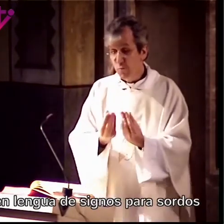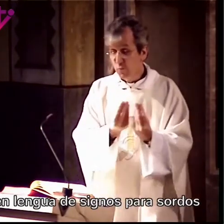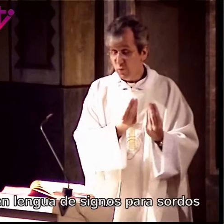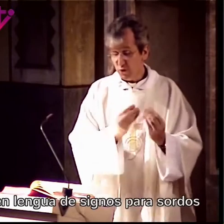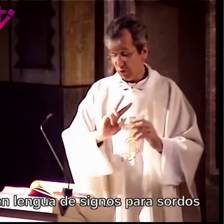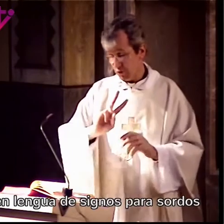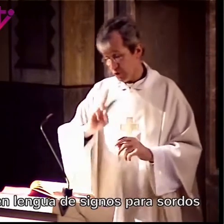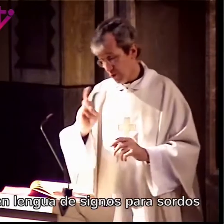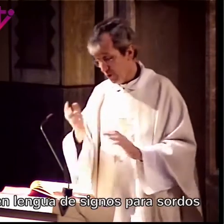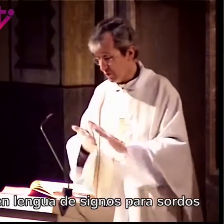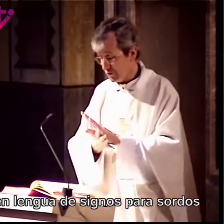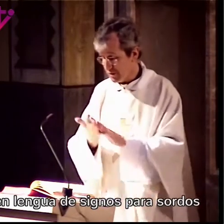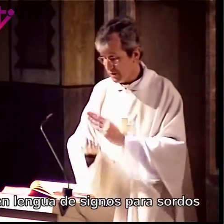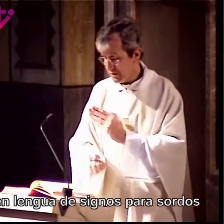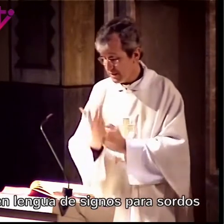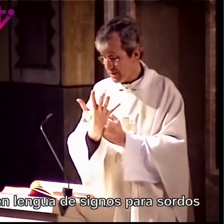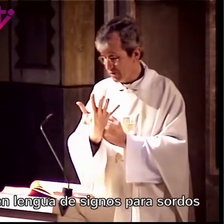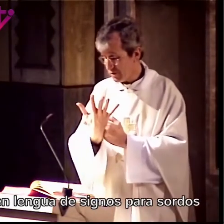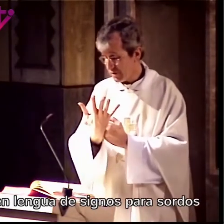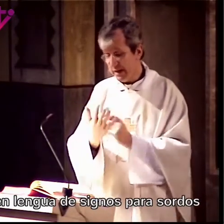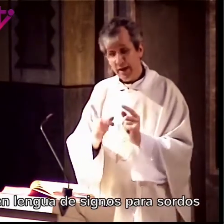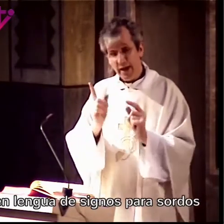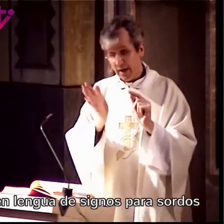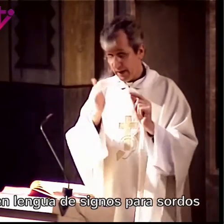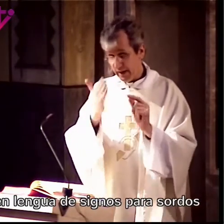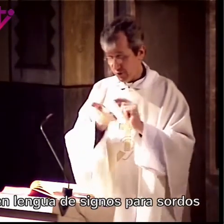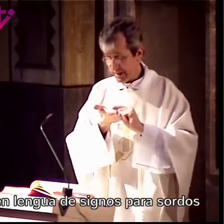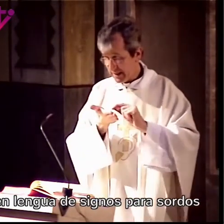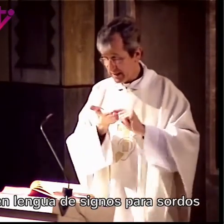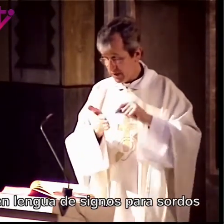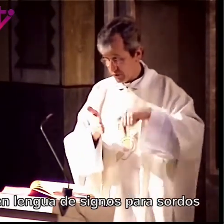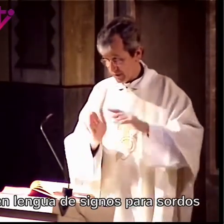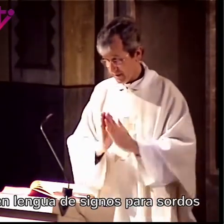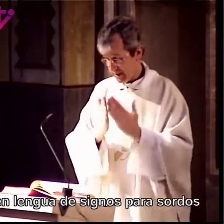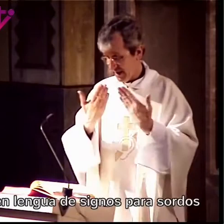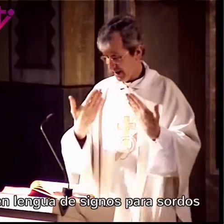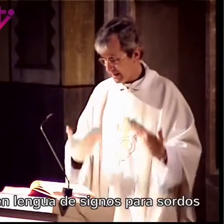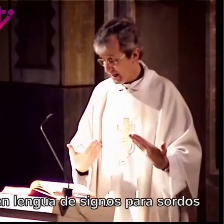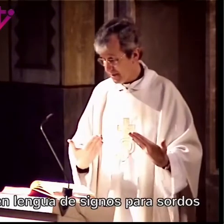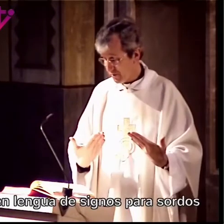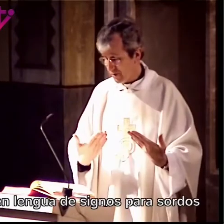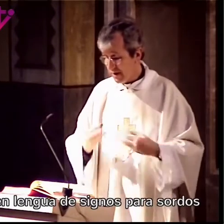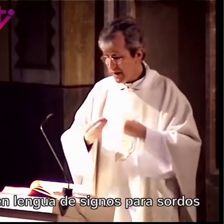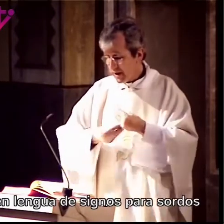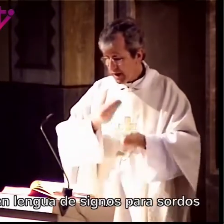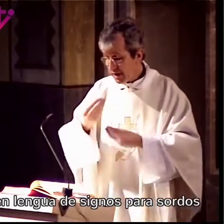Muchos otros signos que no están escritos en este libro hizo